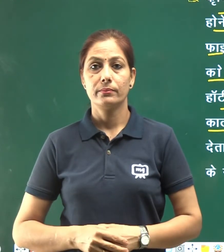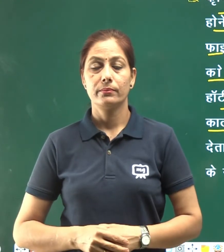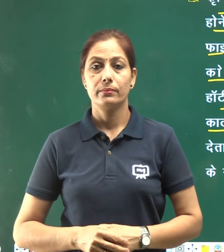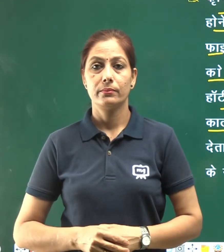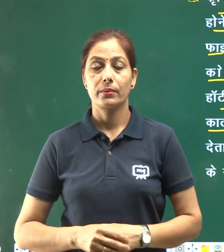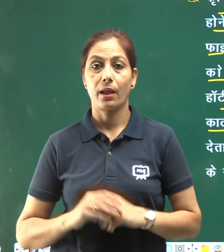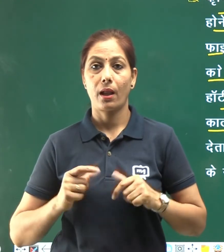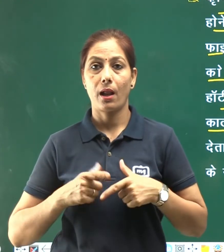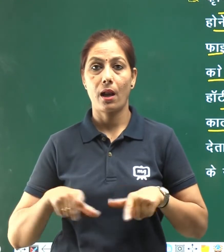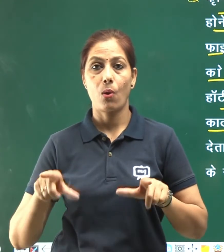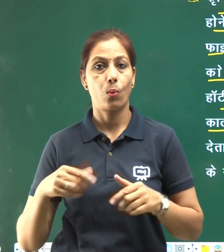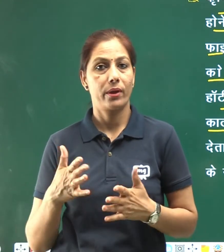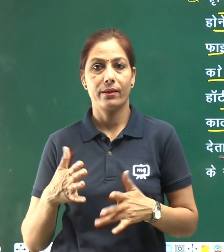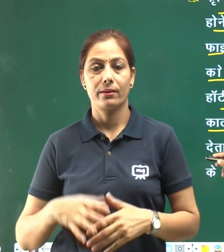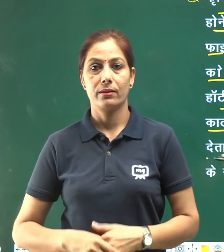अनुमति नहीं देता